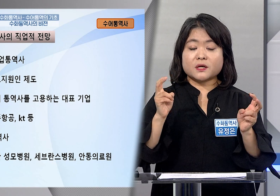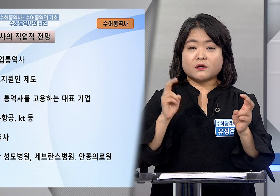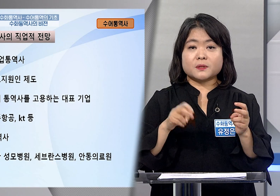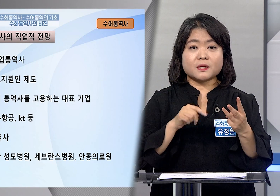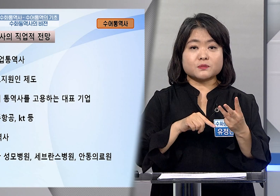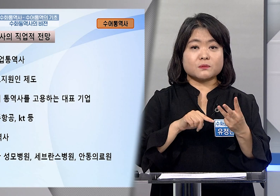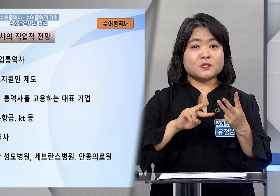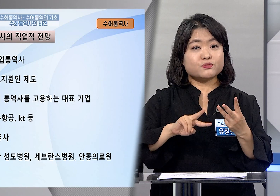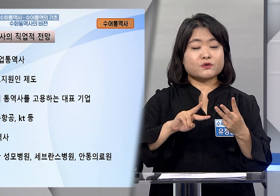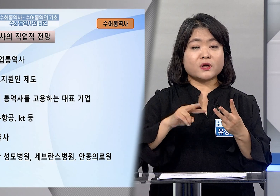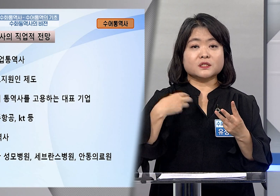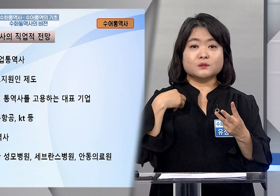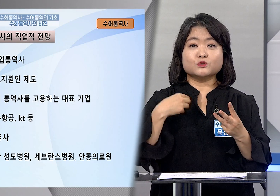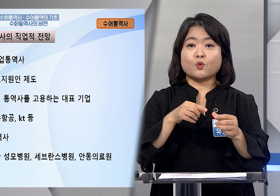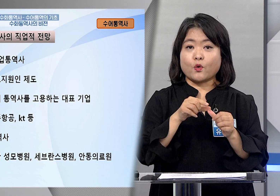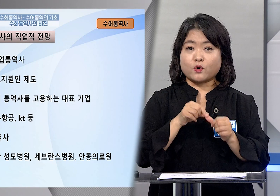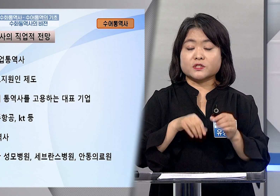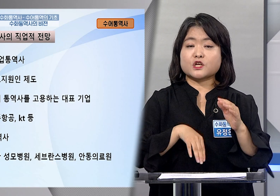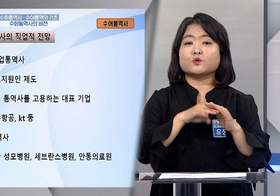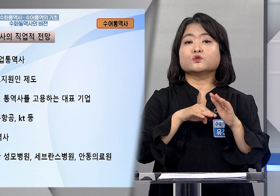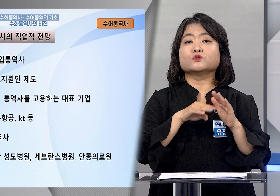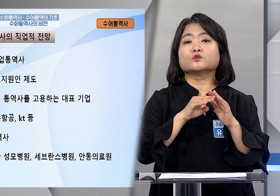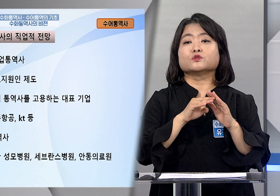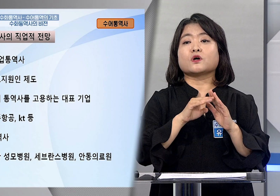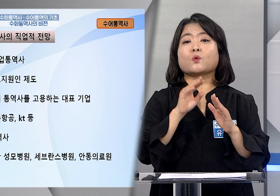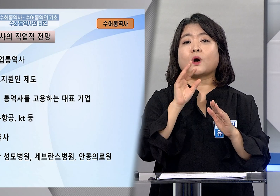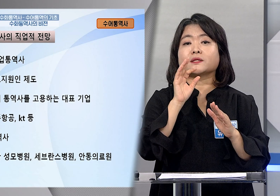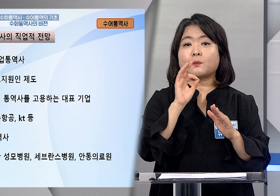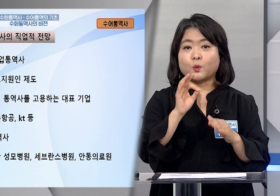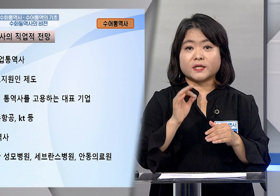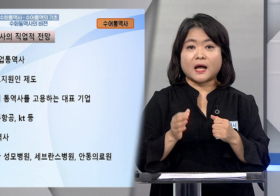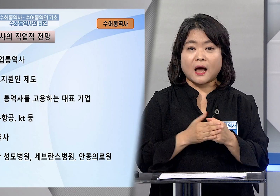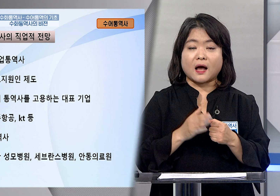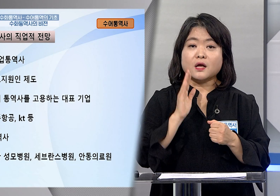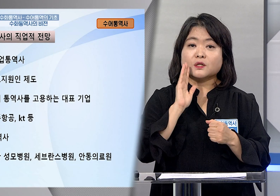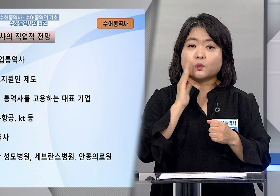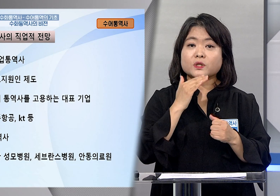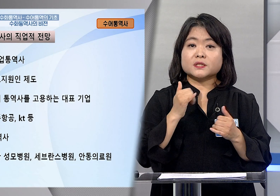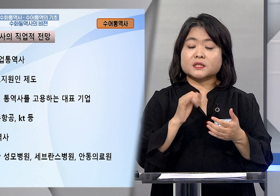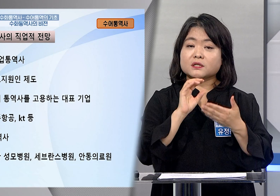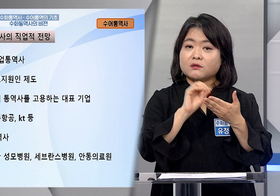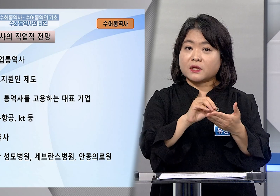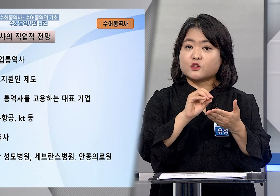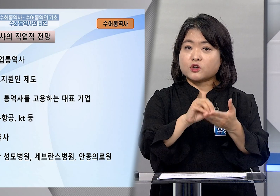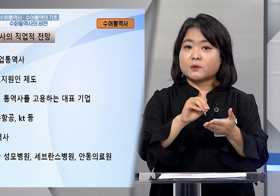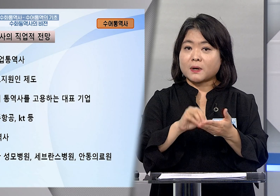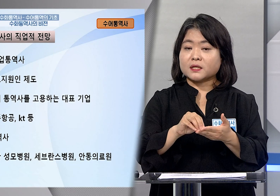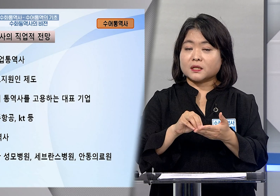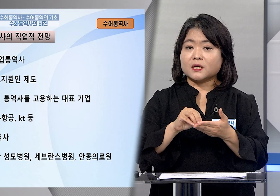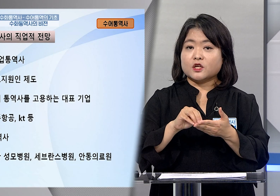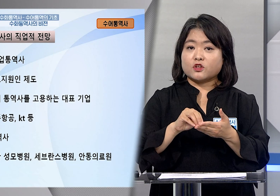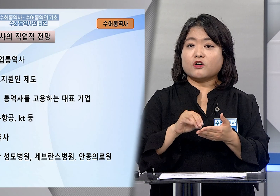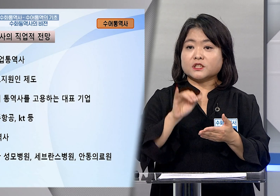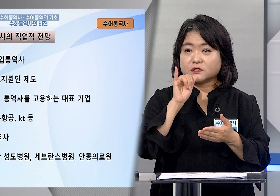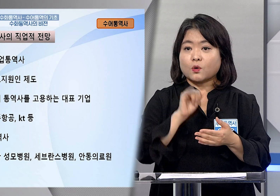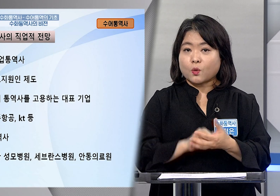기업은 3.2%의 의무 고용을 채우려고 하다 보니까 농인들이 그런 데 취업이 많이 되어 있는